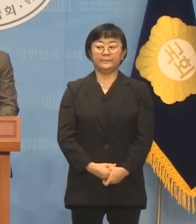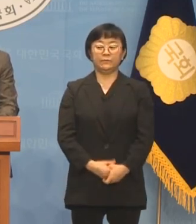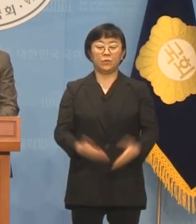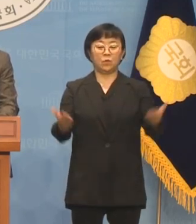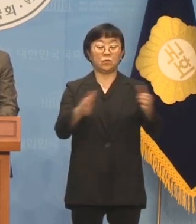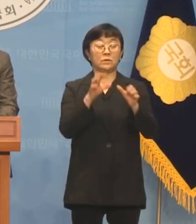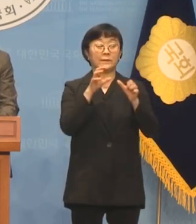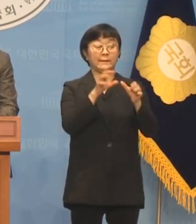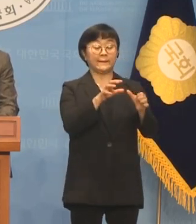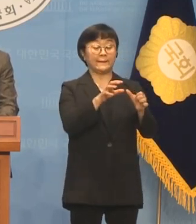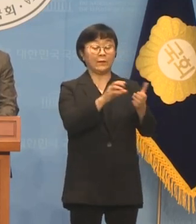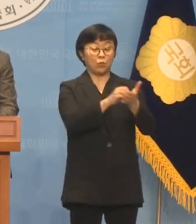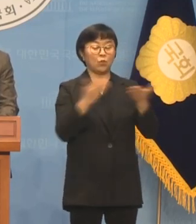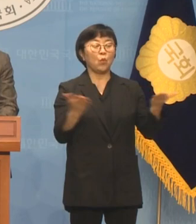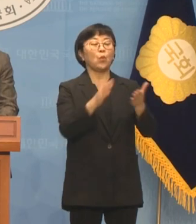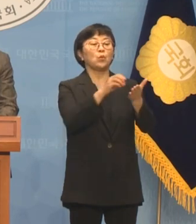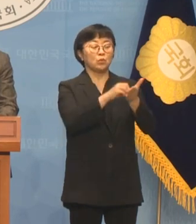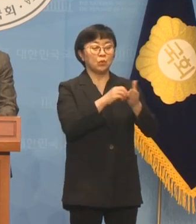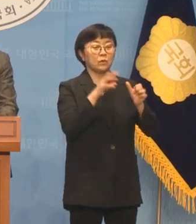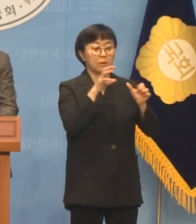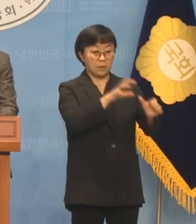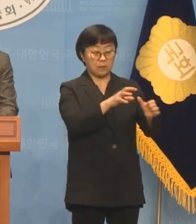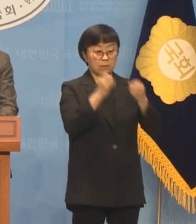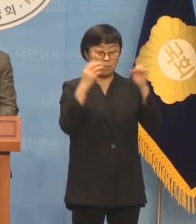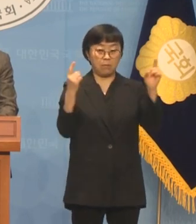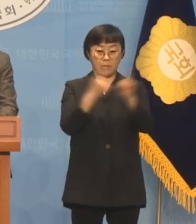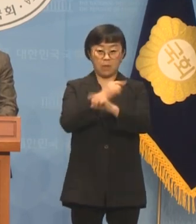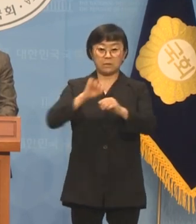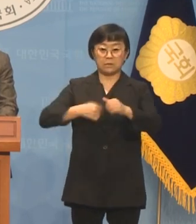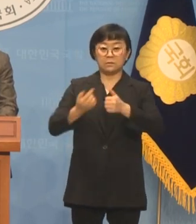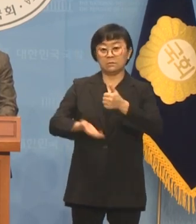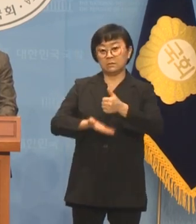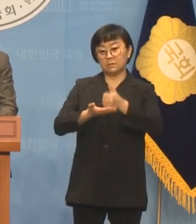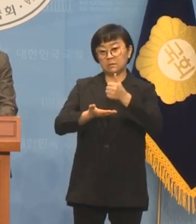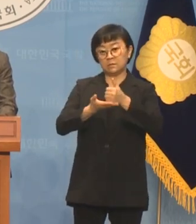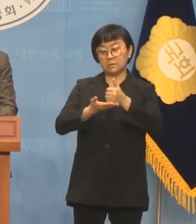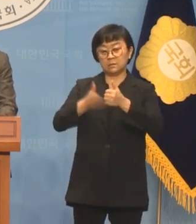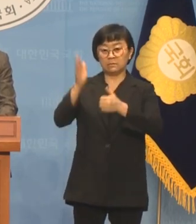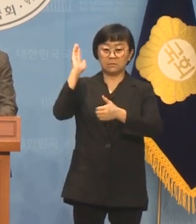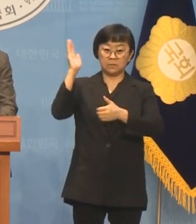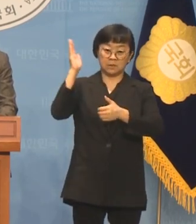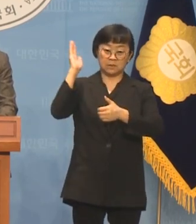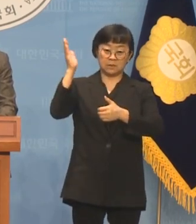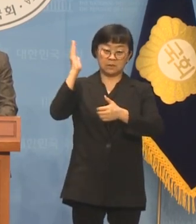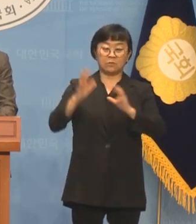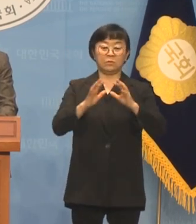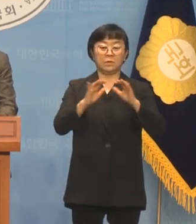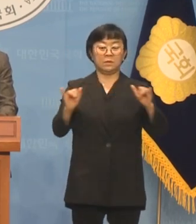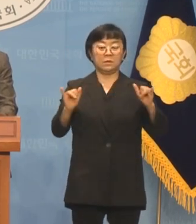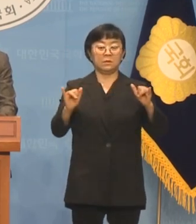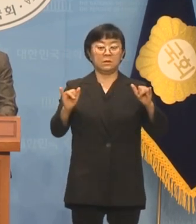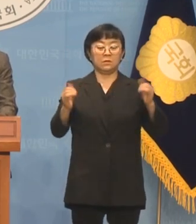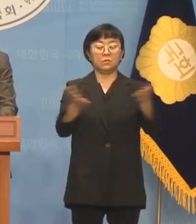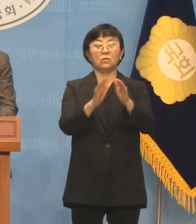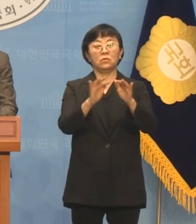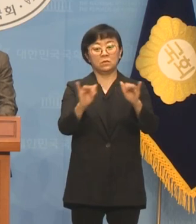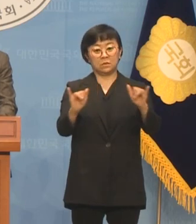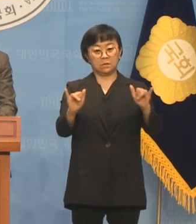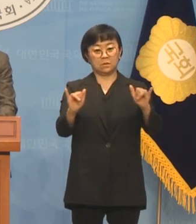노조 탄압을 개혁으로 포장해 자화자찬을 늘어놓는 것은 국민과